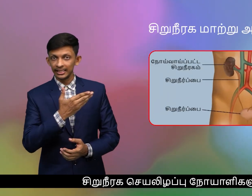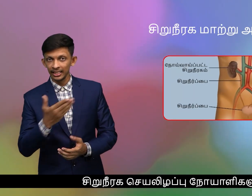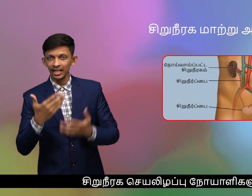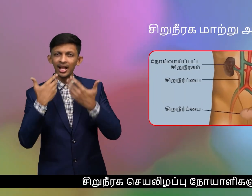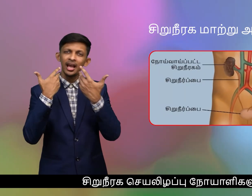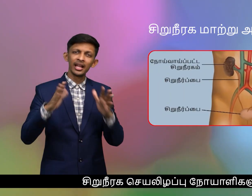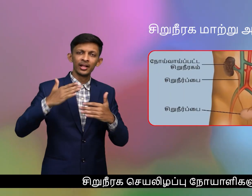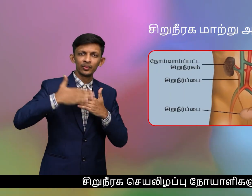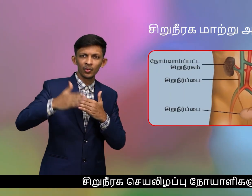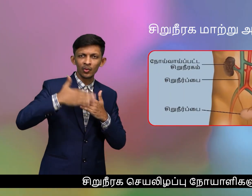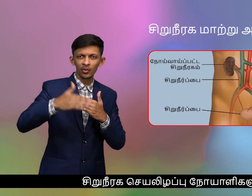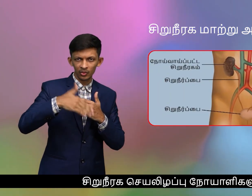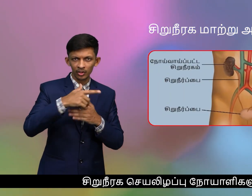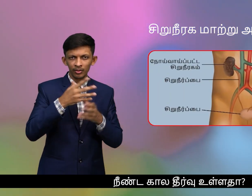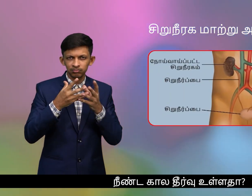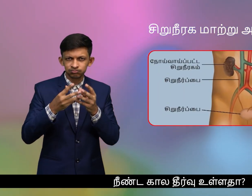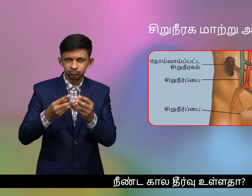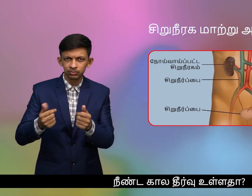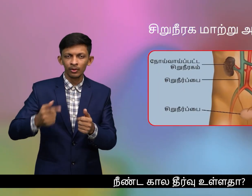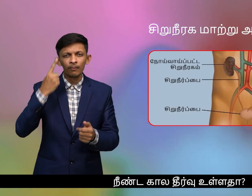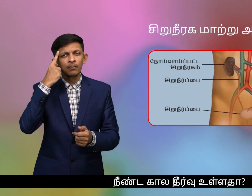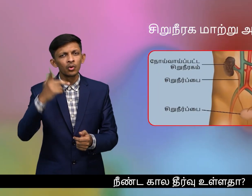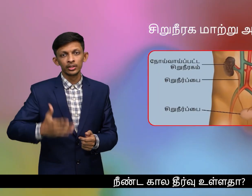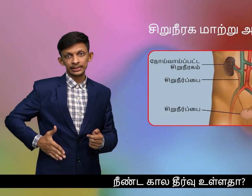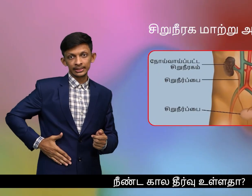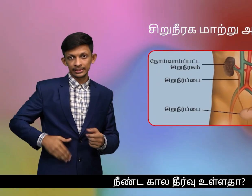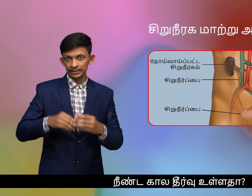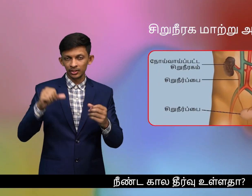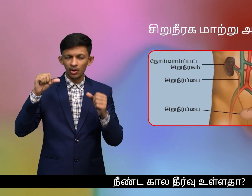சிறுநீரக செயலிழப்பு நோய்களுக்கு நீண்ட கால தீர்வு உள்ளதா?